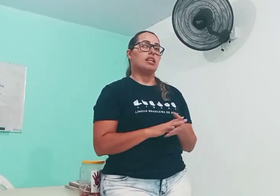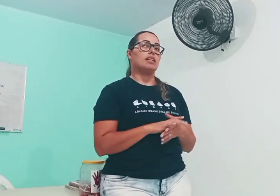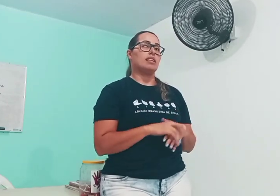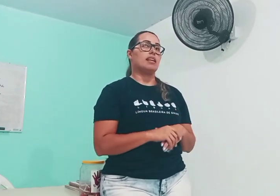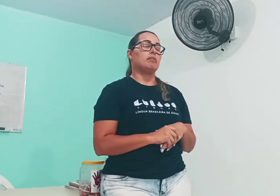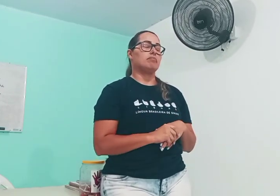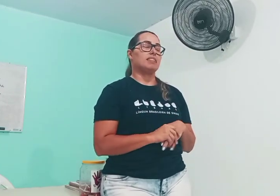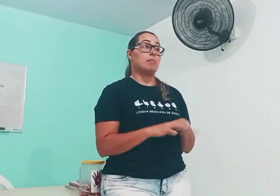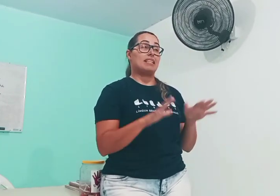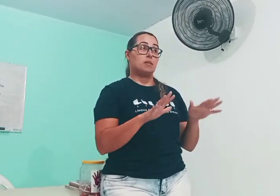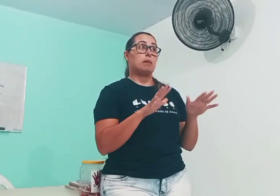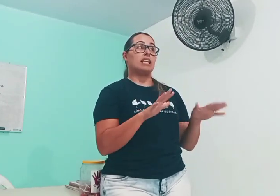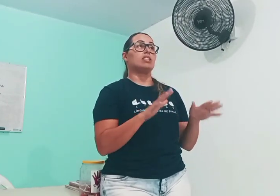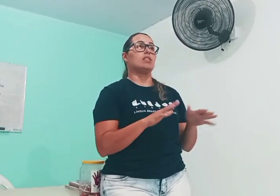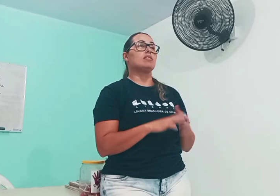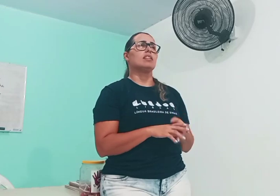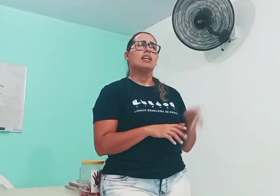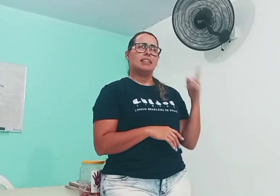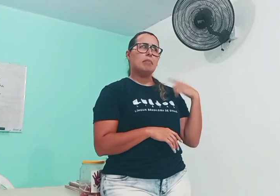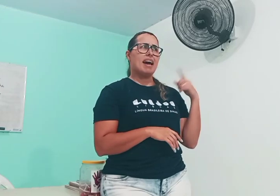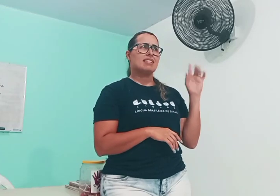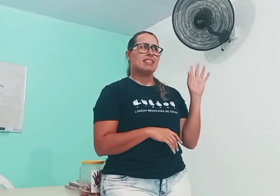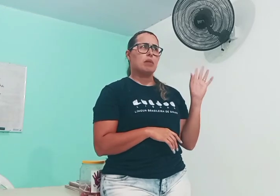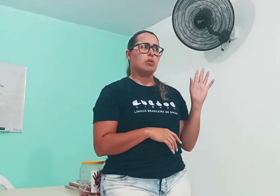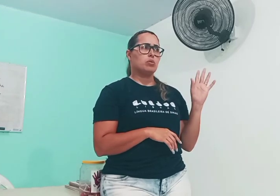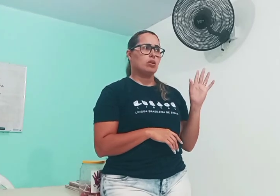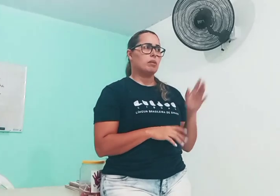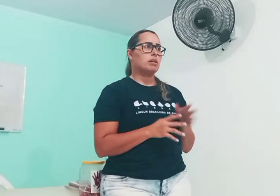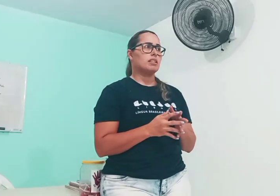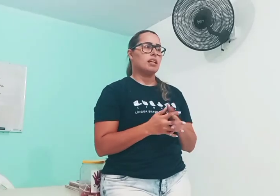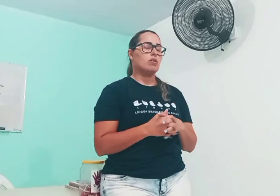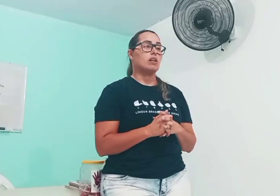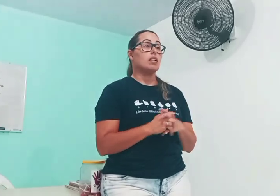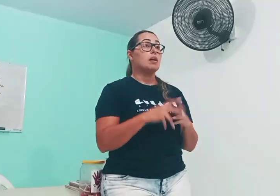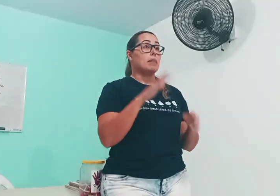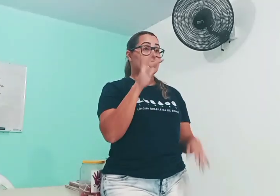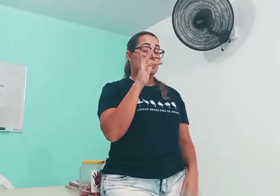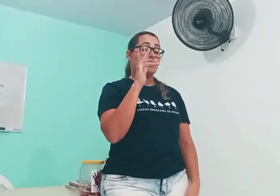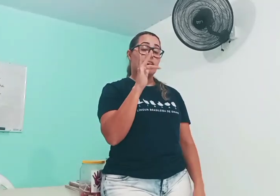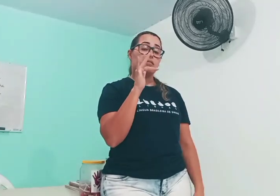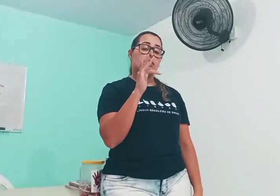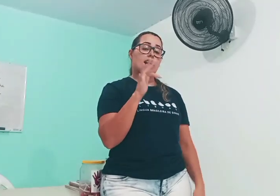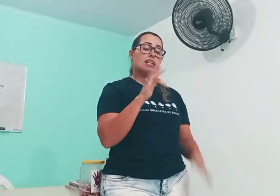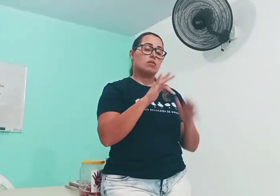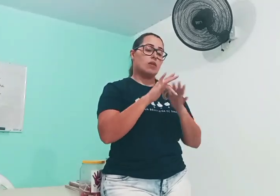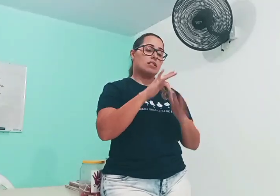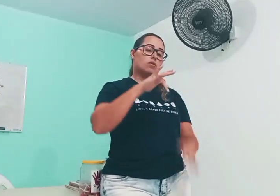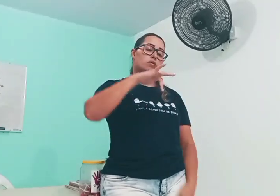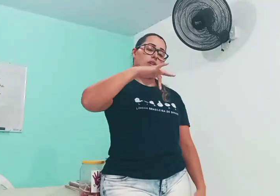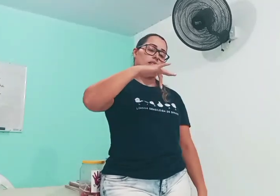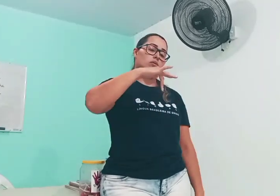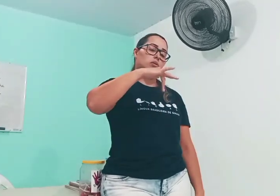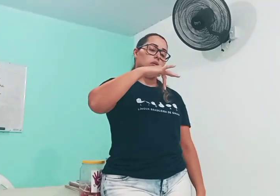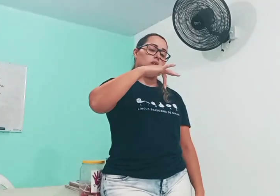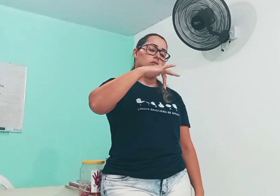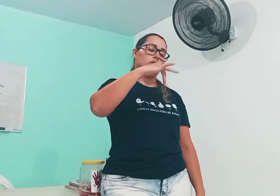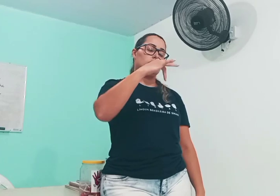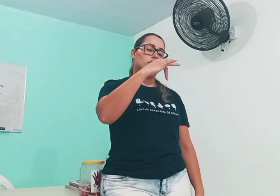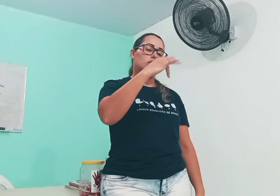que, né, ficar mais espertinho, assim. Tem mais, tá? Porque eu não estou lembrando aqui agora. Mas existem vários sinais com essa configuração de mão,